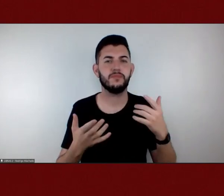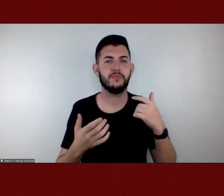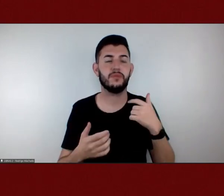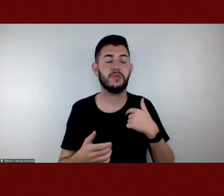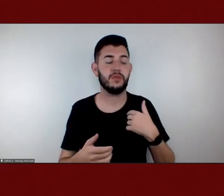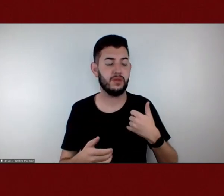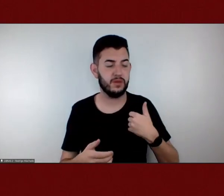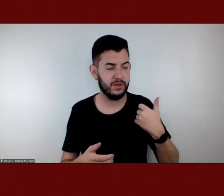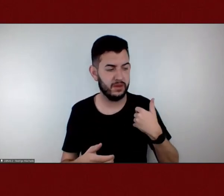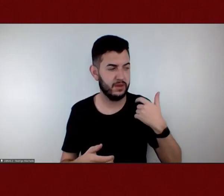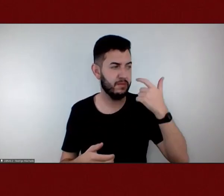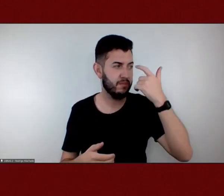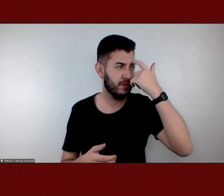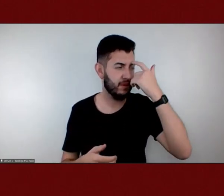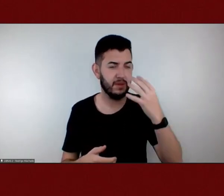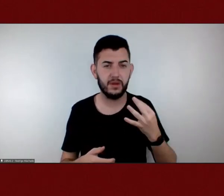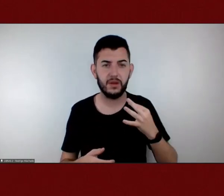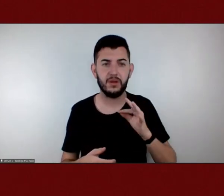futuro.